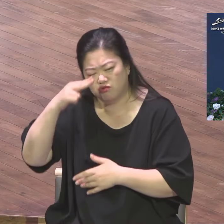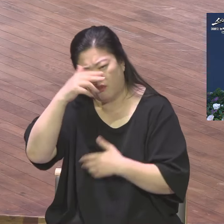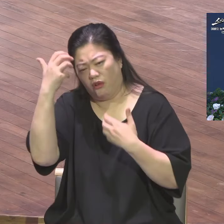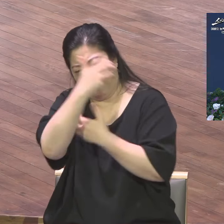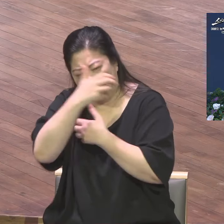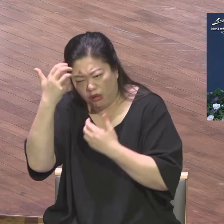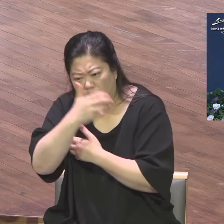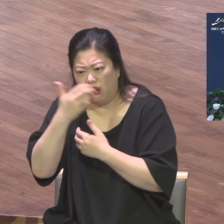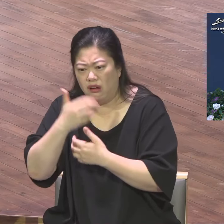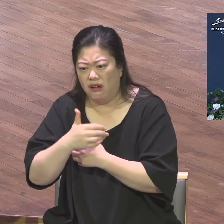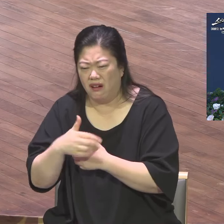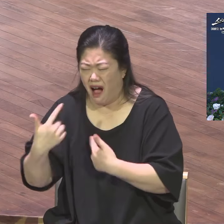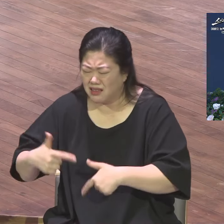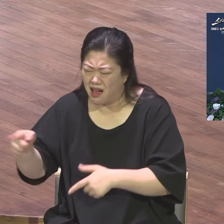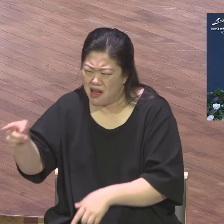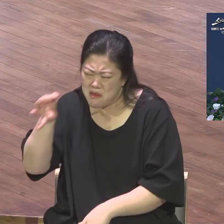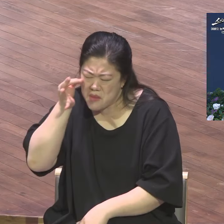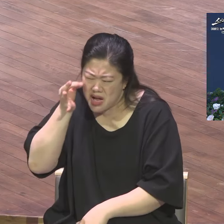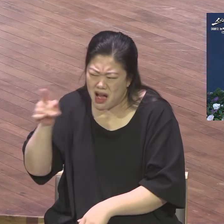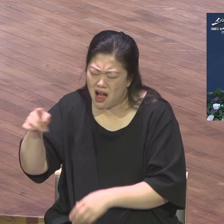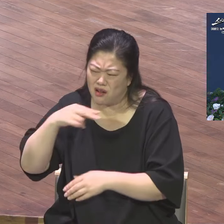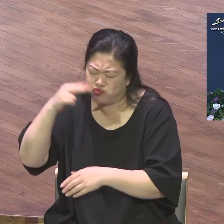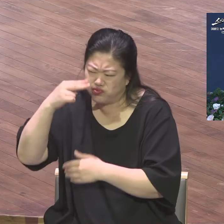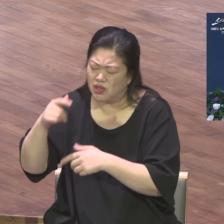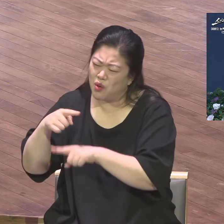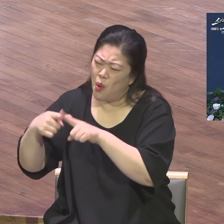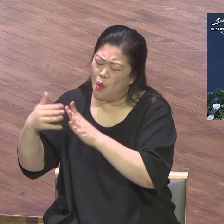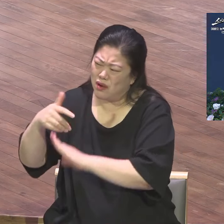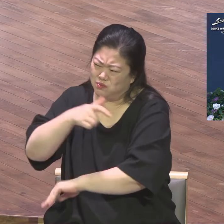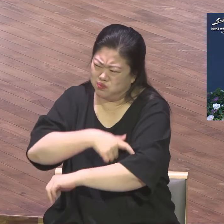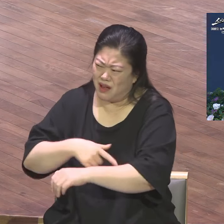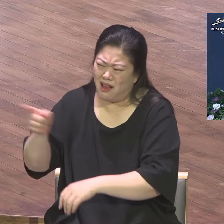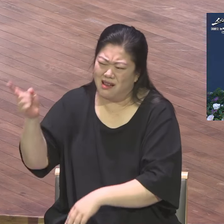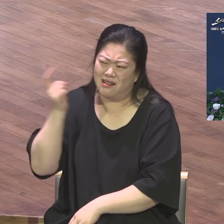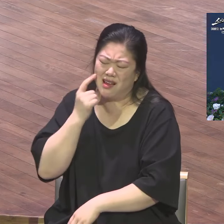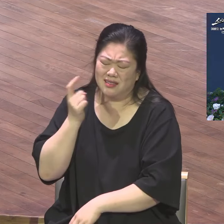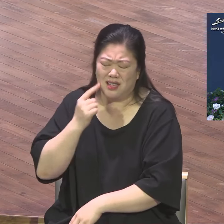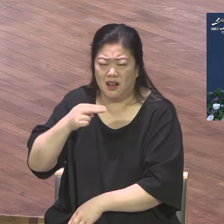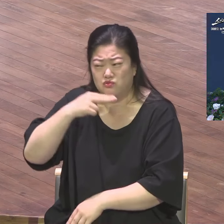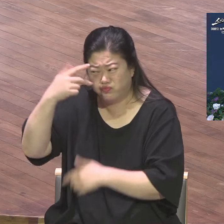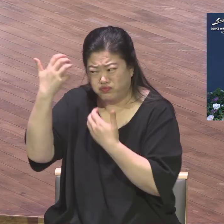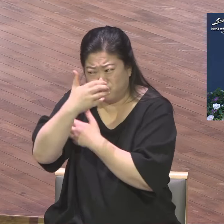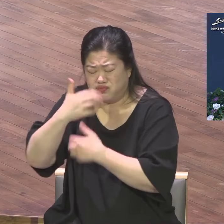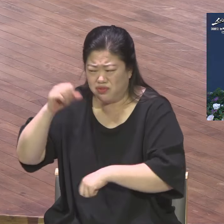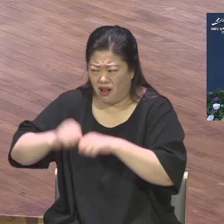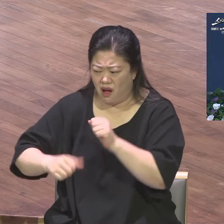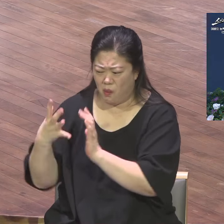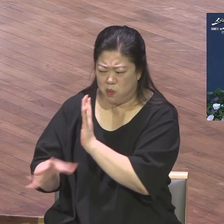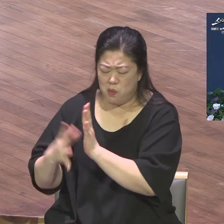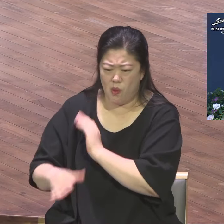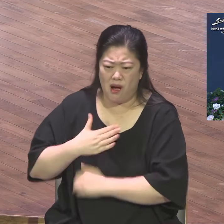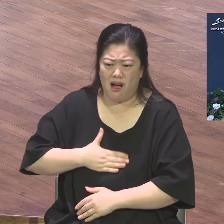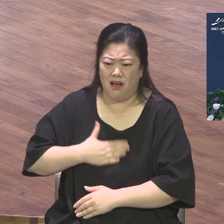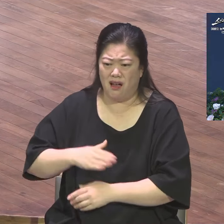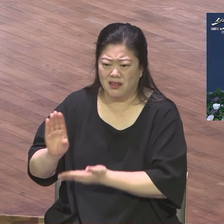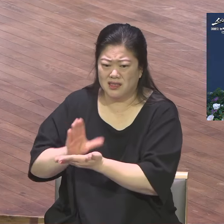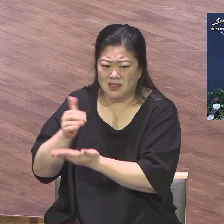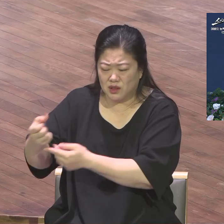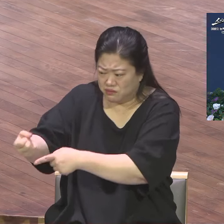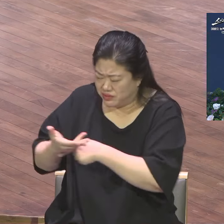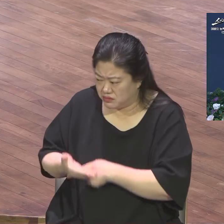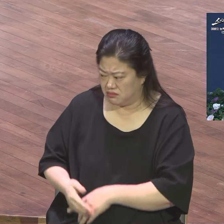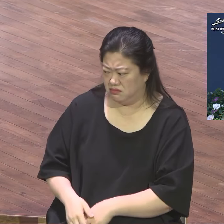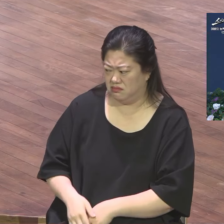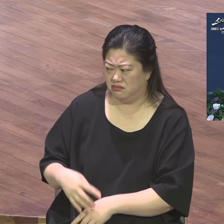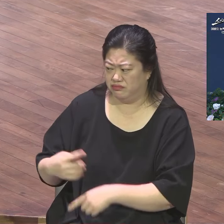그냥 영접해버려서 교회 나가버려서 못 막았어. 어디 막느냐? 예배 실패하도록.